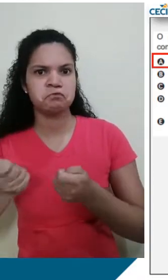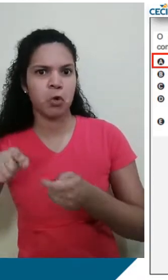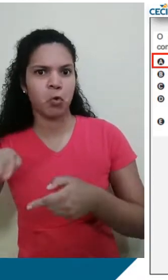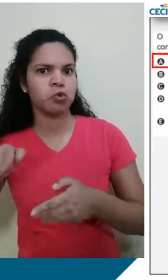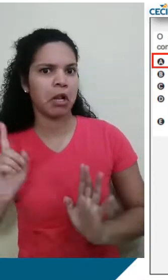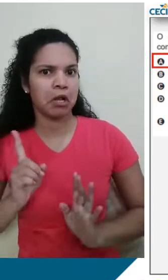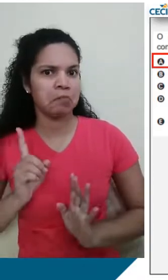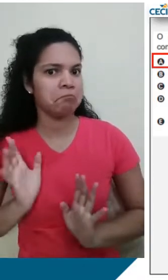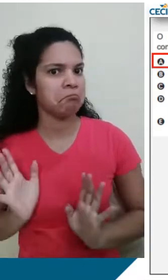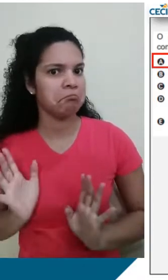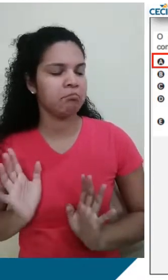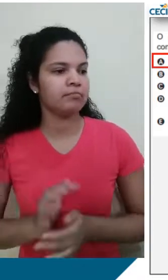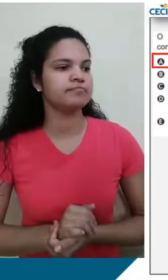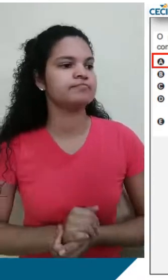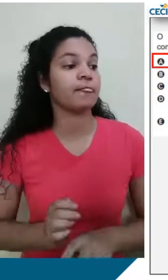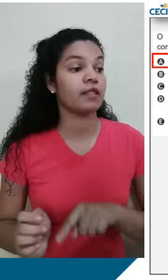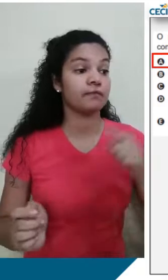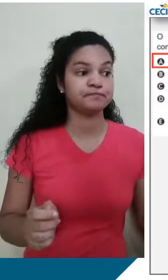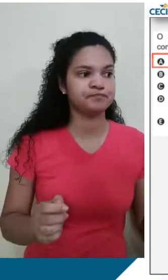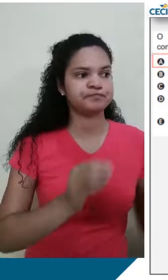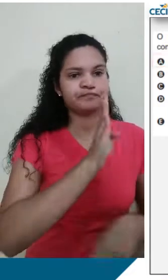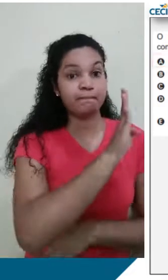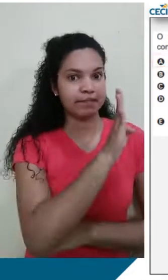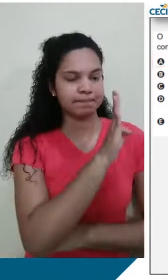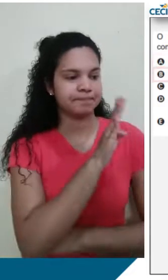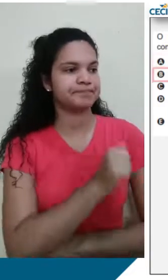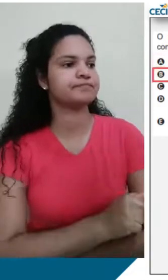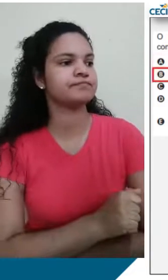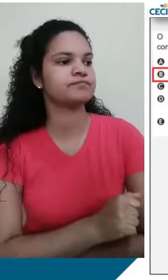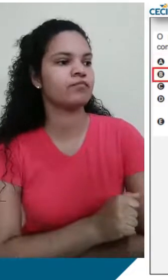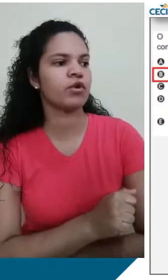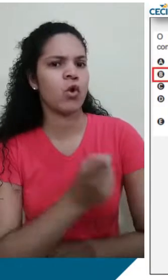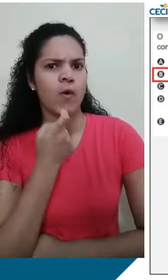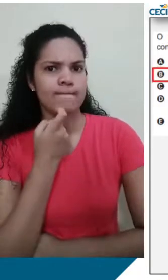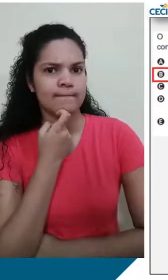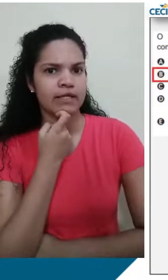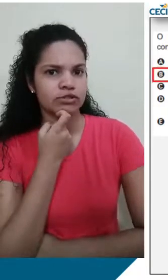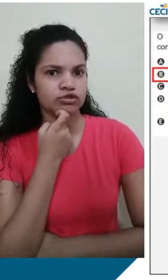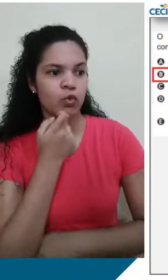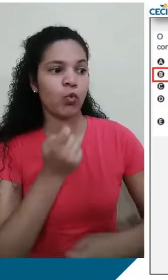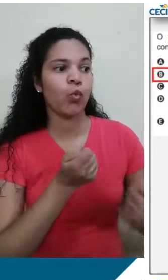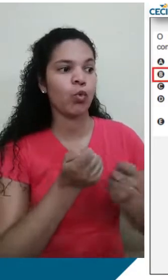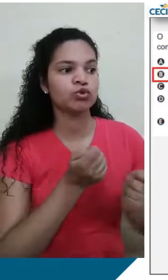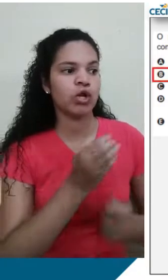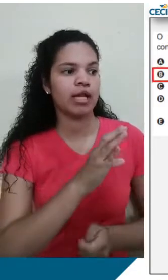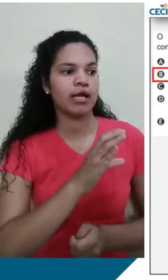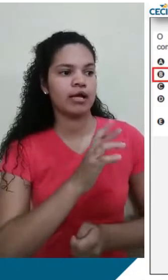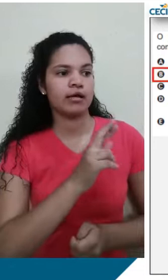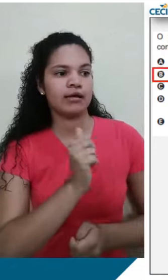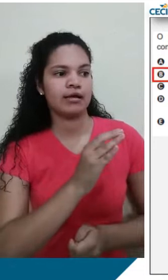pela predação dos peixes. Para a alternativa B, os peixes controlaram a densidade das cracas,